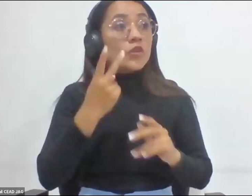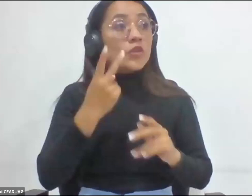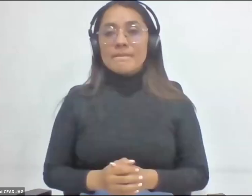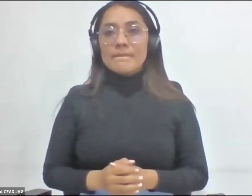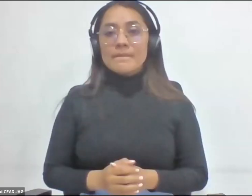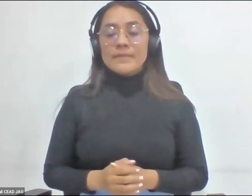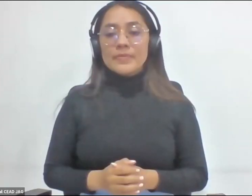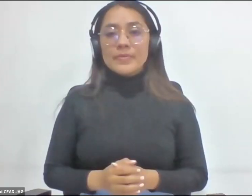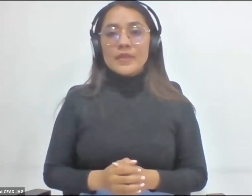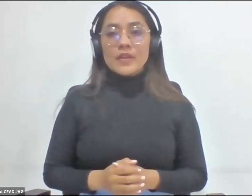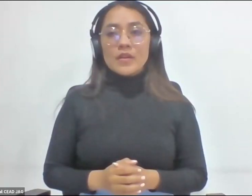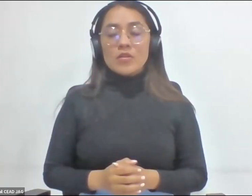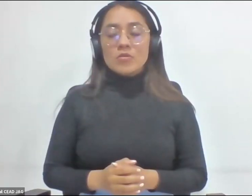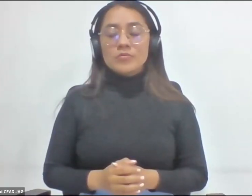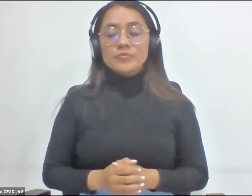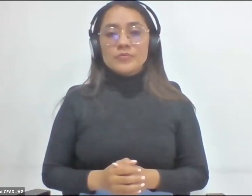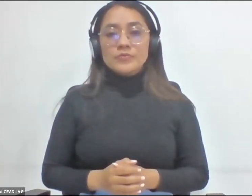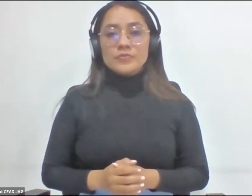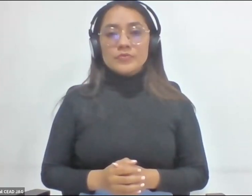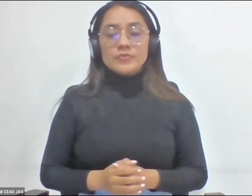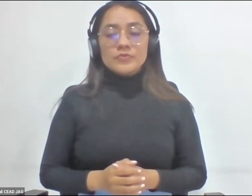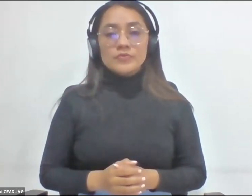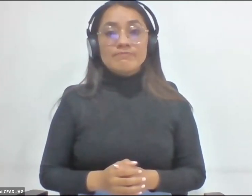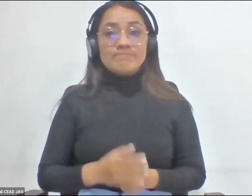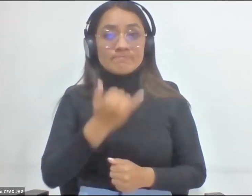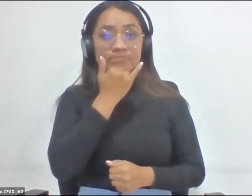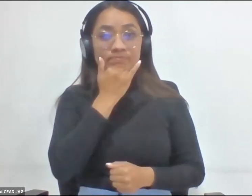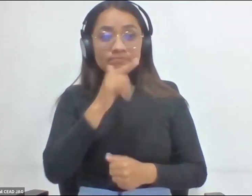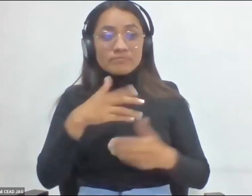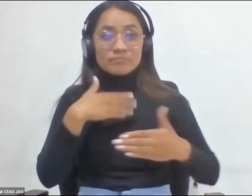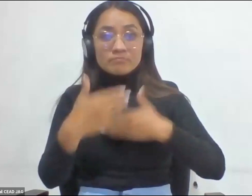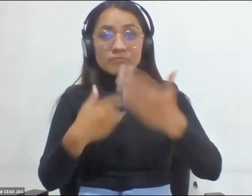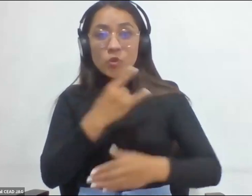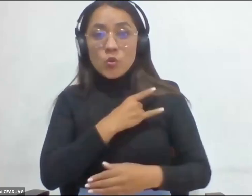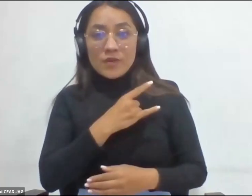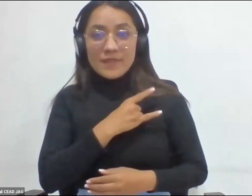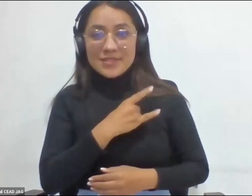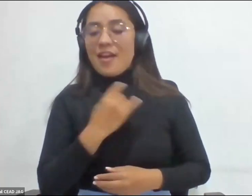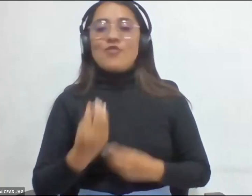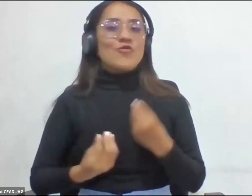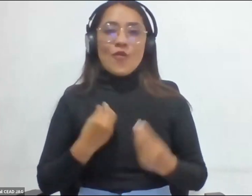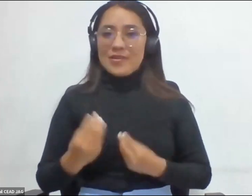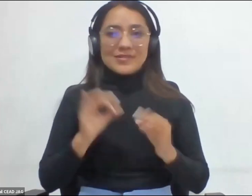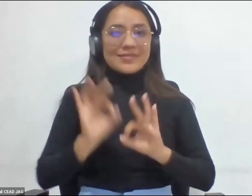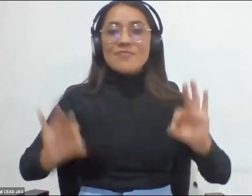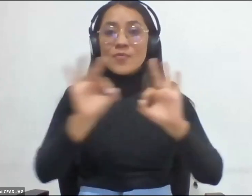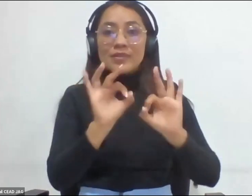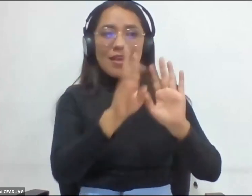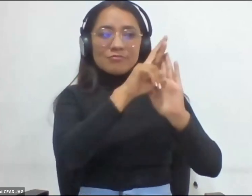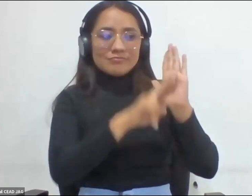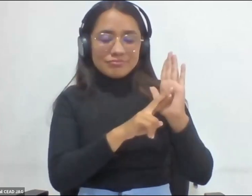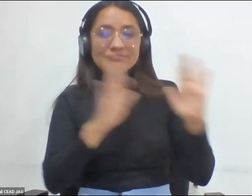no lo hace la universidad Entonces es importante cumplir con cada uno de los requisitos para poder acceder